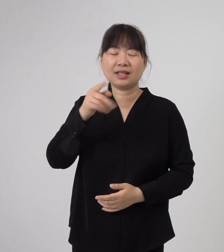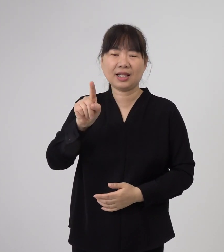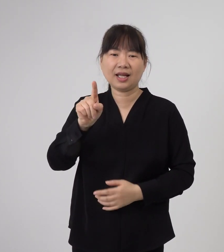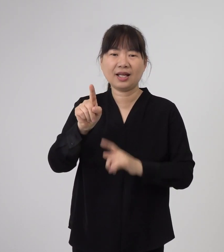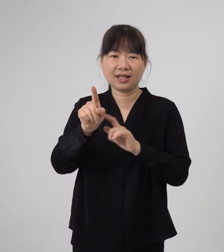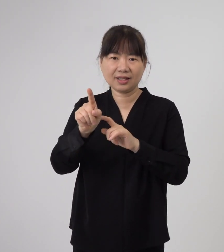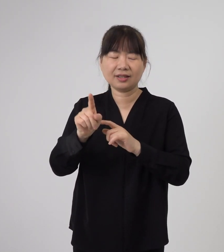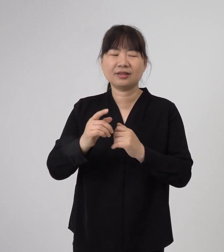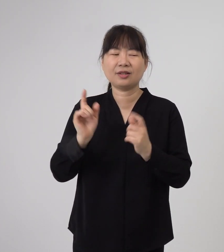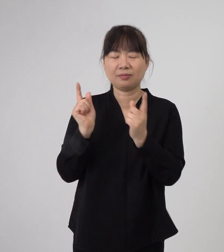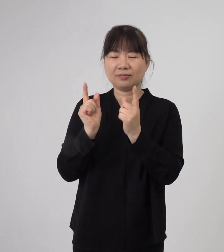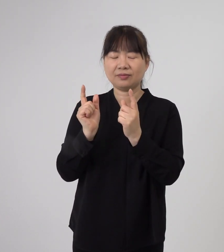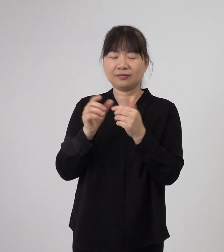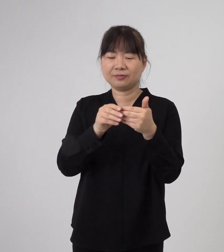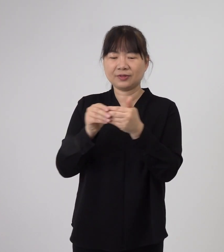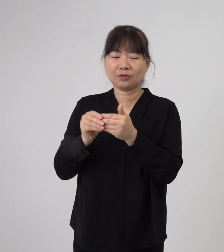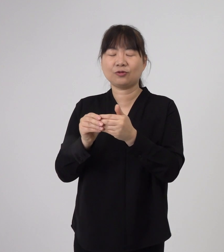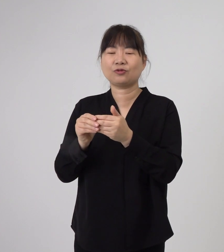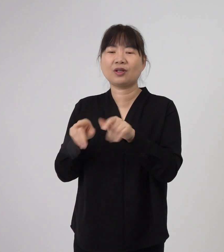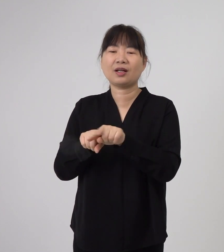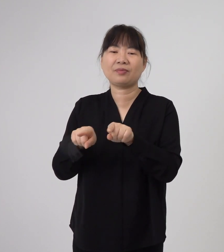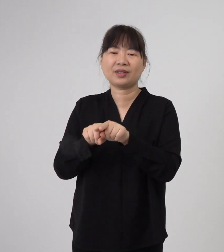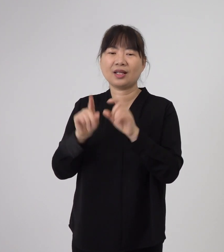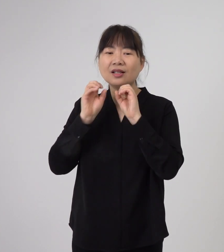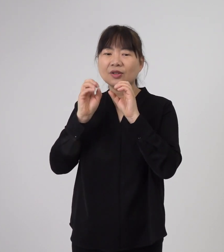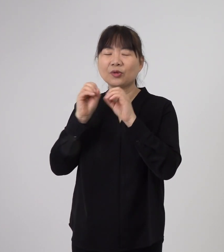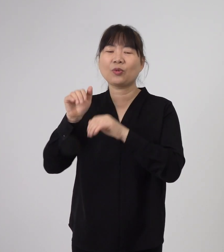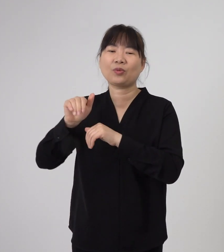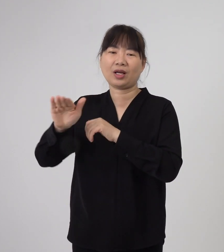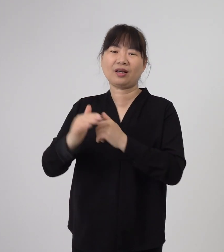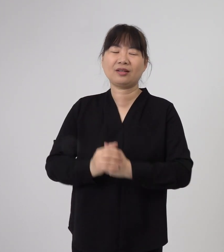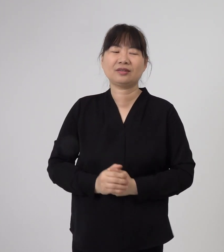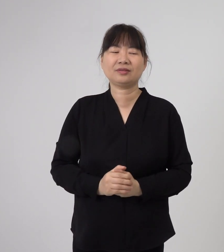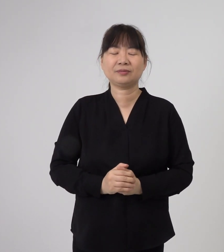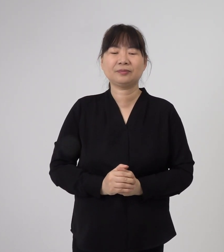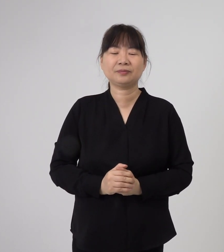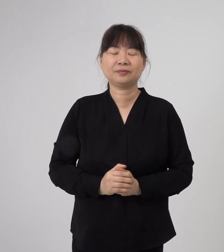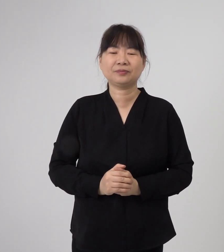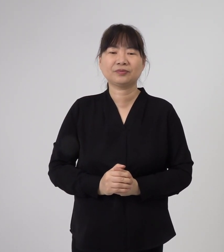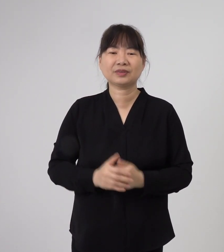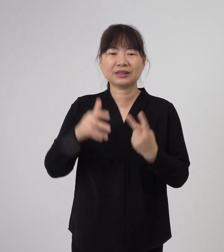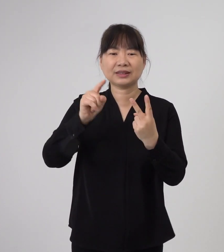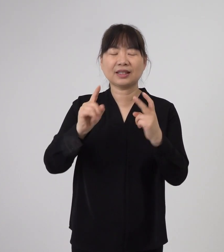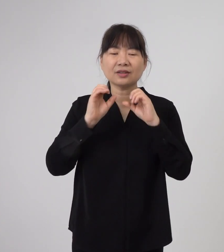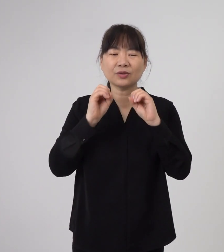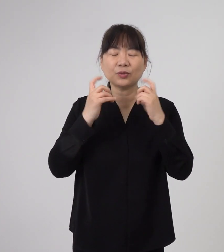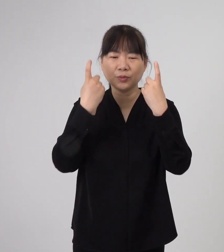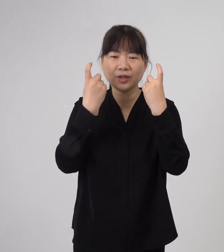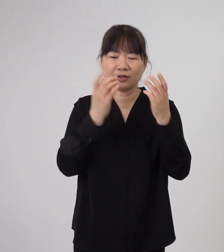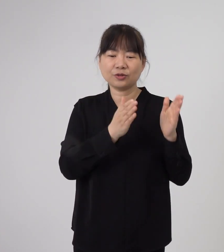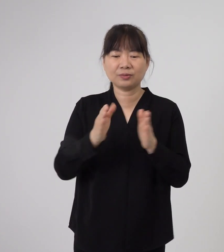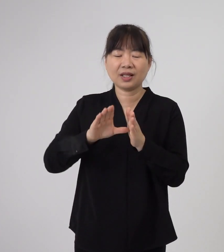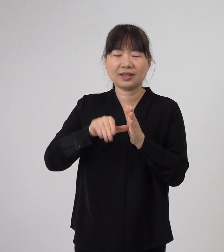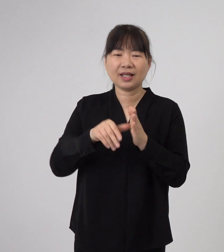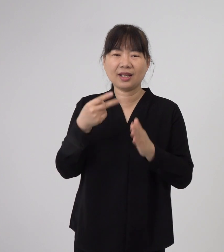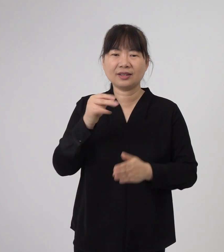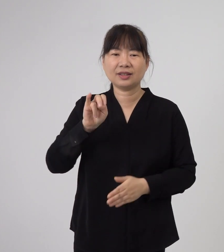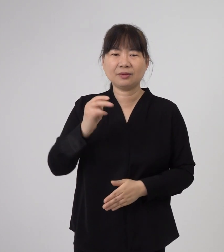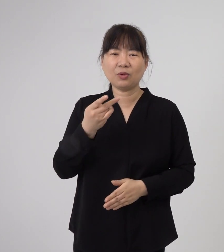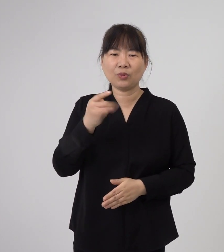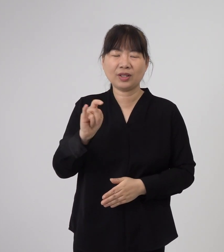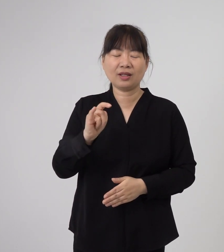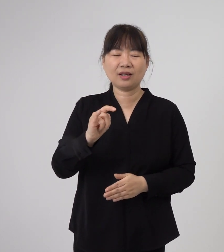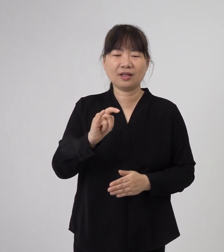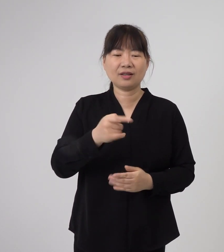신라라는 새로운 커플을 찾아요. 그리고 이제 2차 선교 여행을 준비하는 과정에서 오늘 디모데를